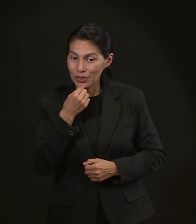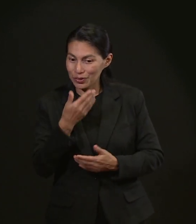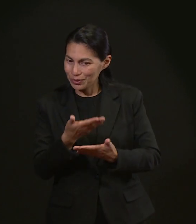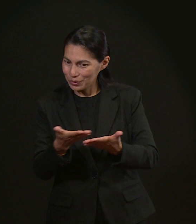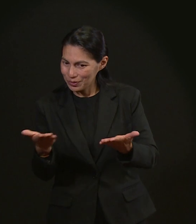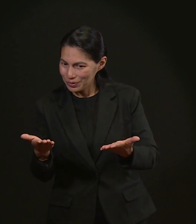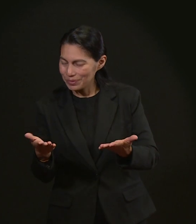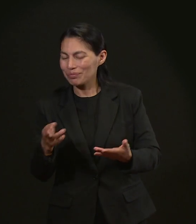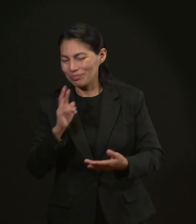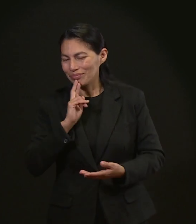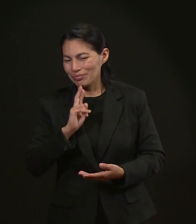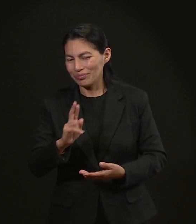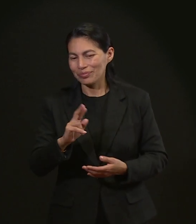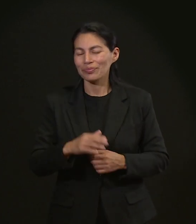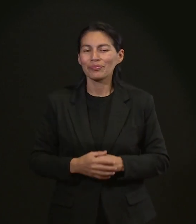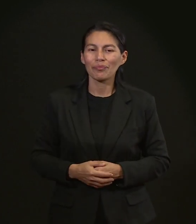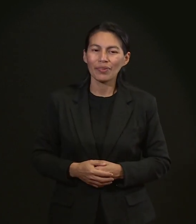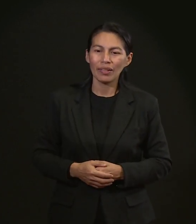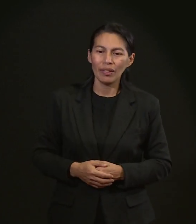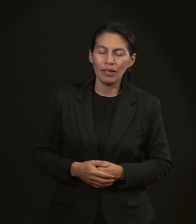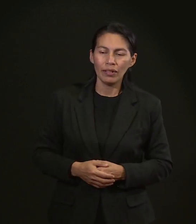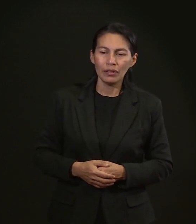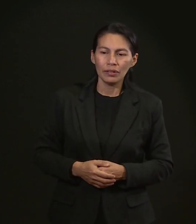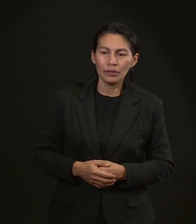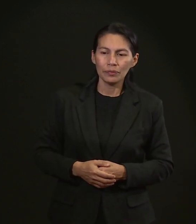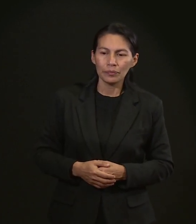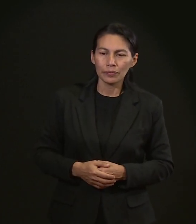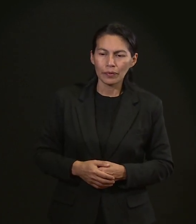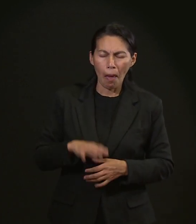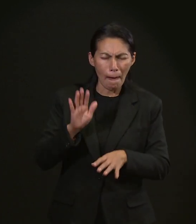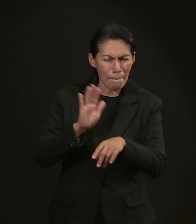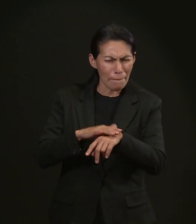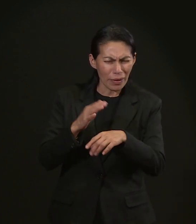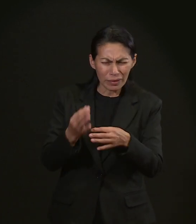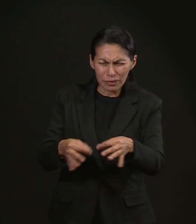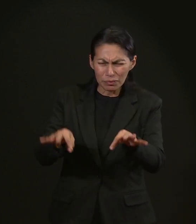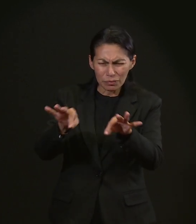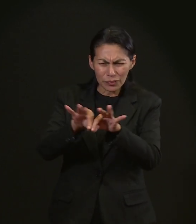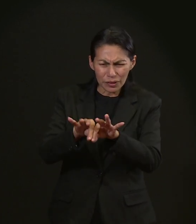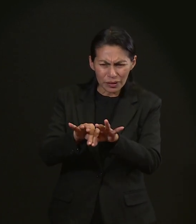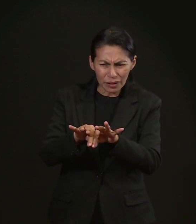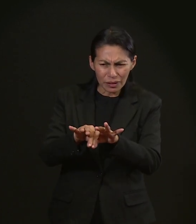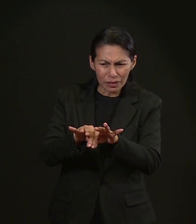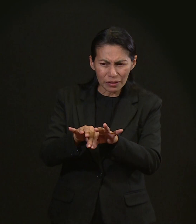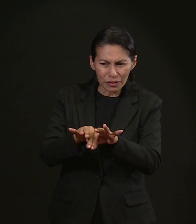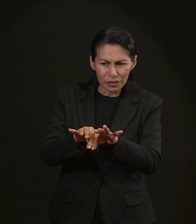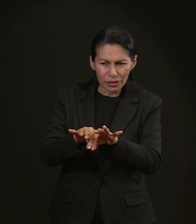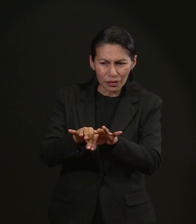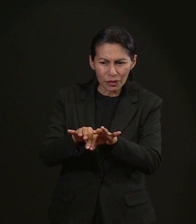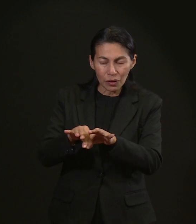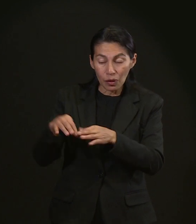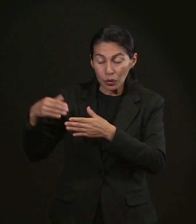los niños también son resultados la arreglar ahora el el punto importante en esto es que detrás de todo